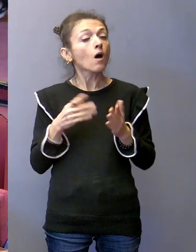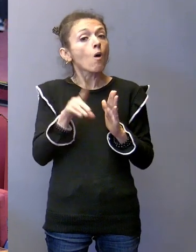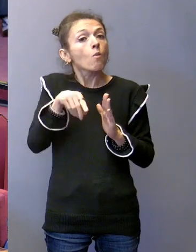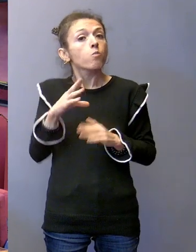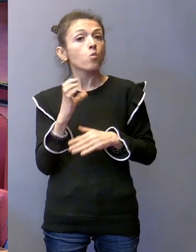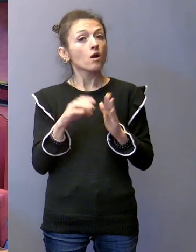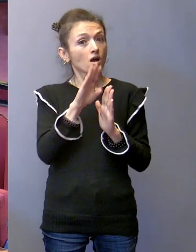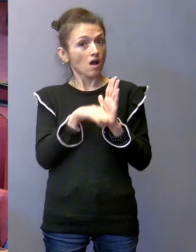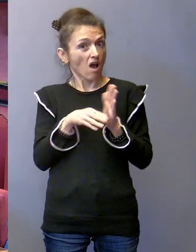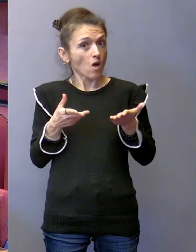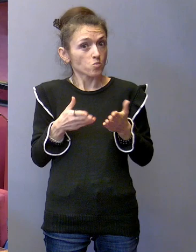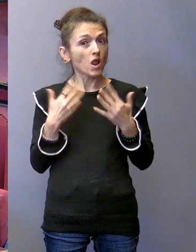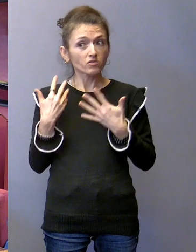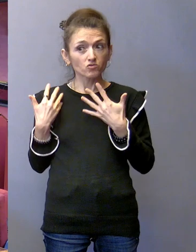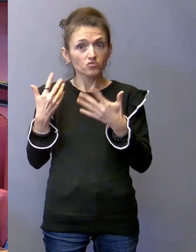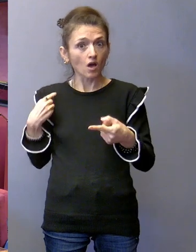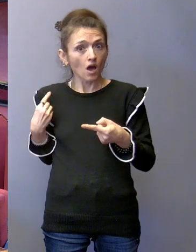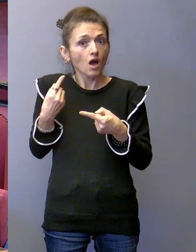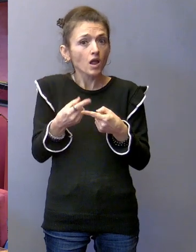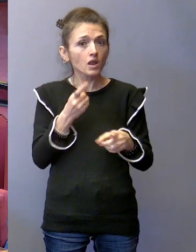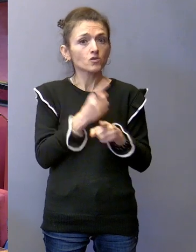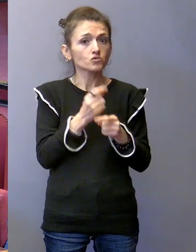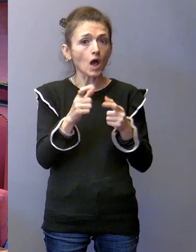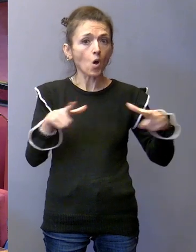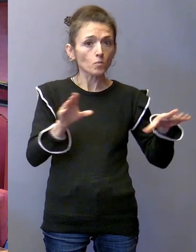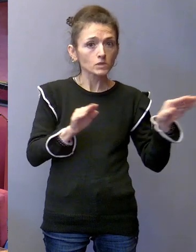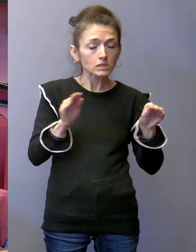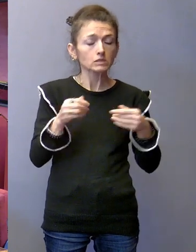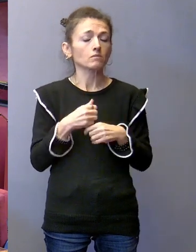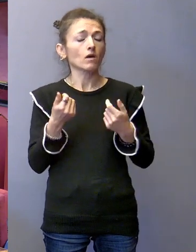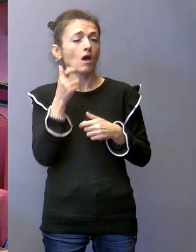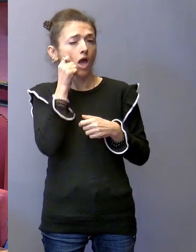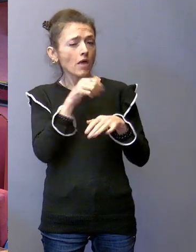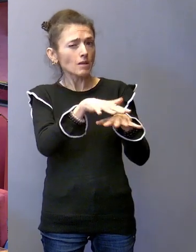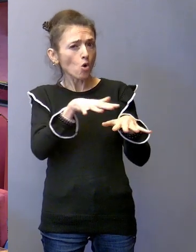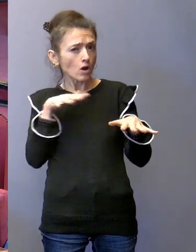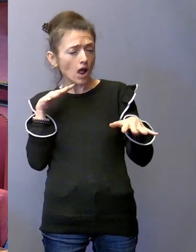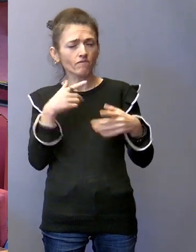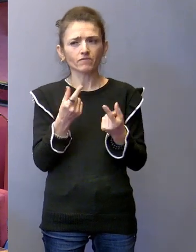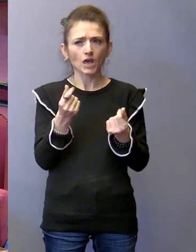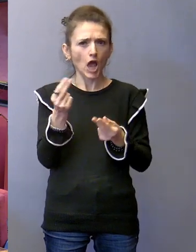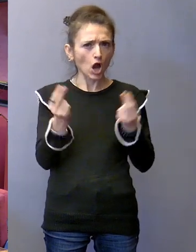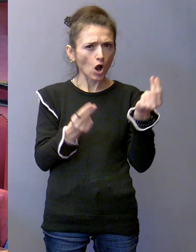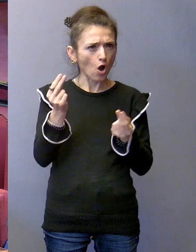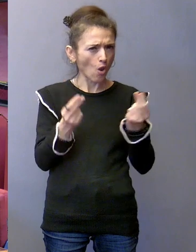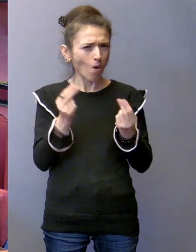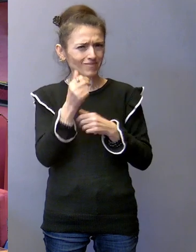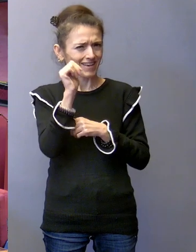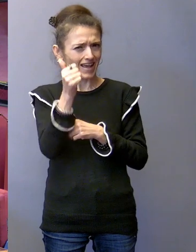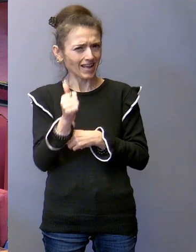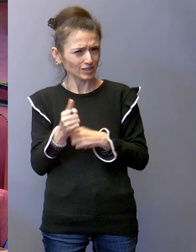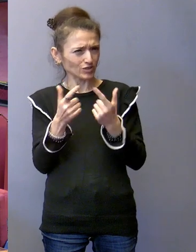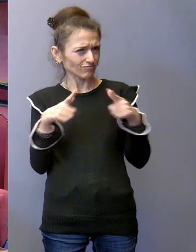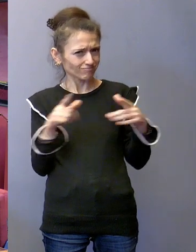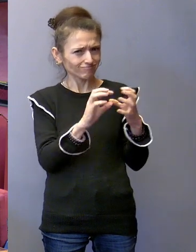attuale in dieci anni circa le necessità urbanistiche le caratteristiche demografiche ed economiche della città sono cambiate a tal punto da